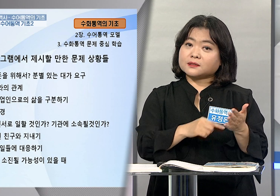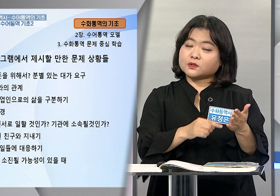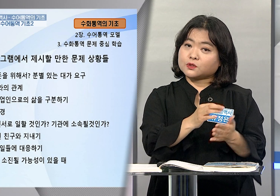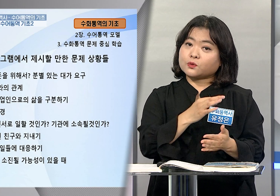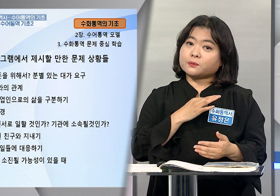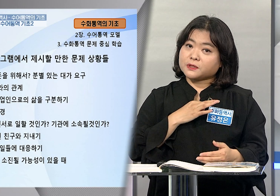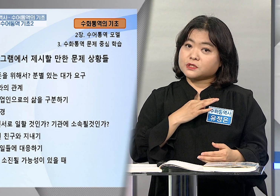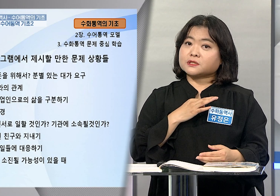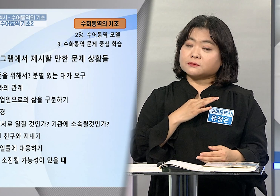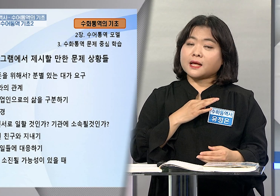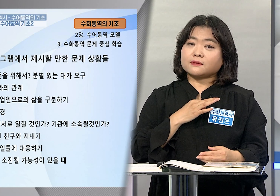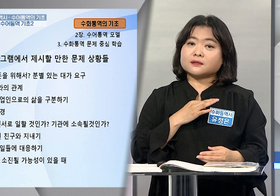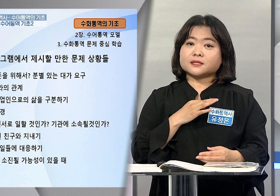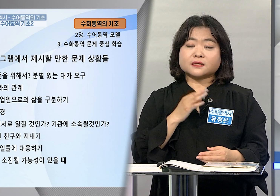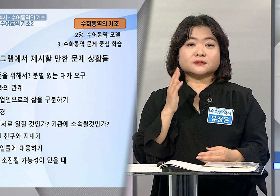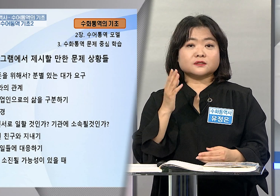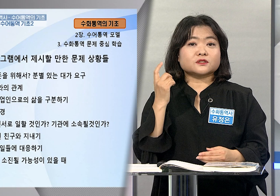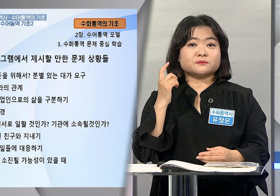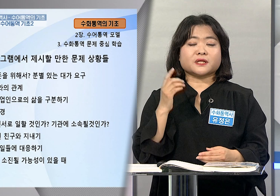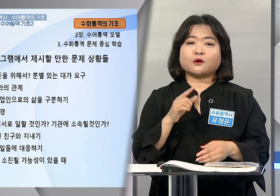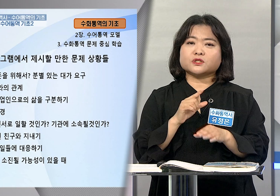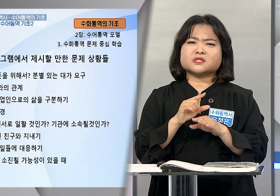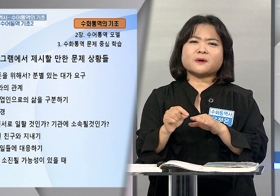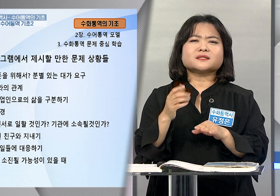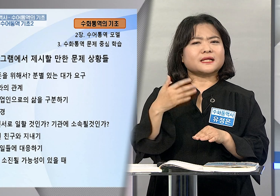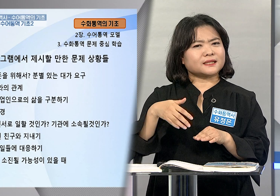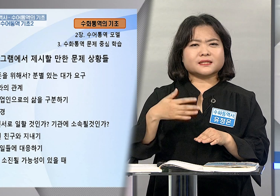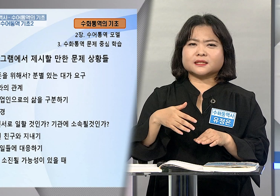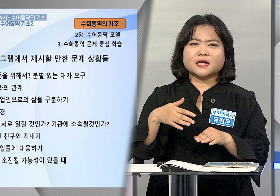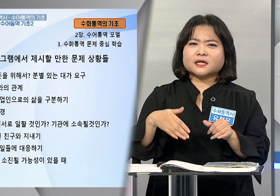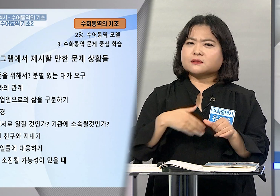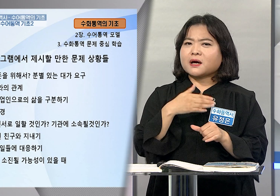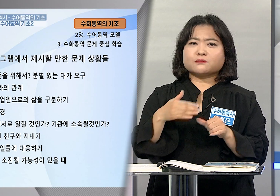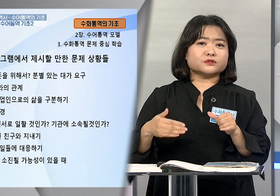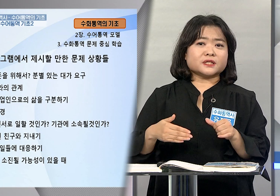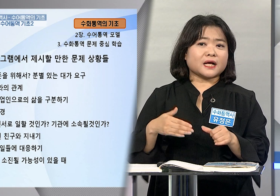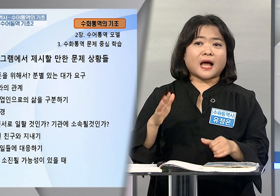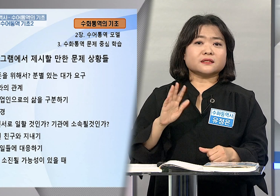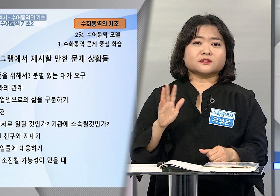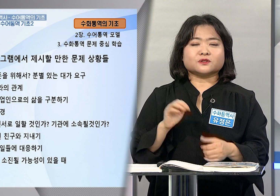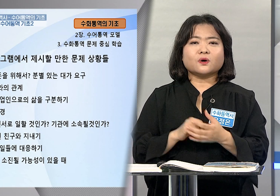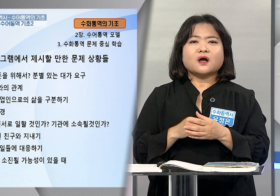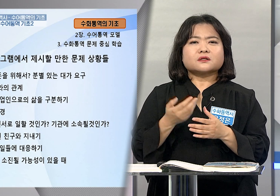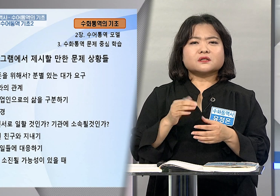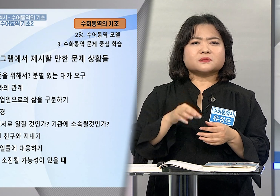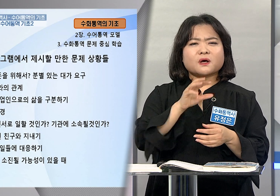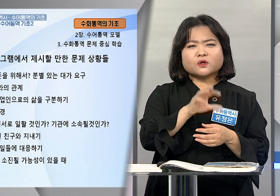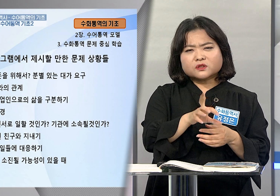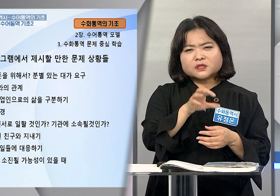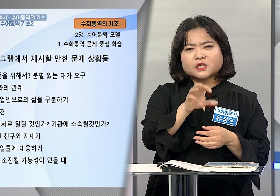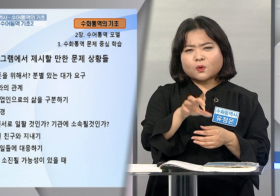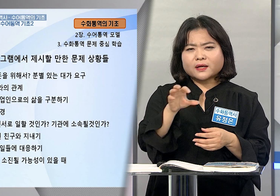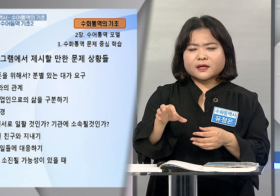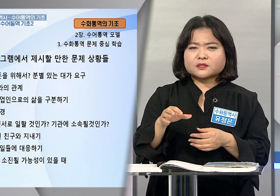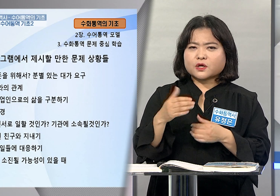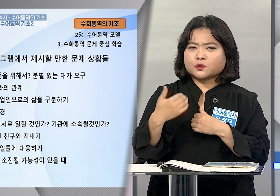대가적인 통역비를 지급을 한다는 얘기를 들었습니다. 우리 지방은 아직까지 그만한 분위기가 아니거든요. 그렇지만 어떤 기관에서의